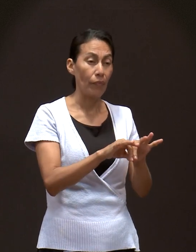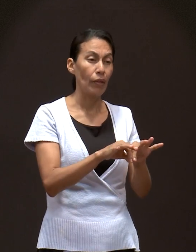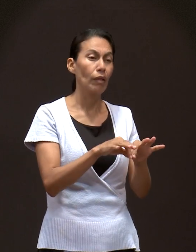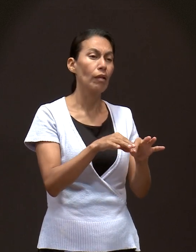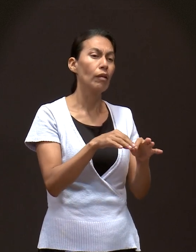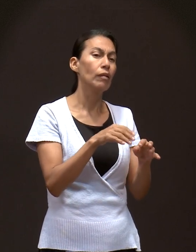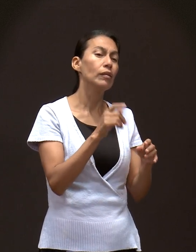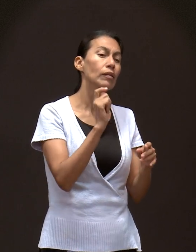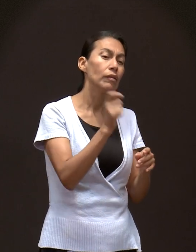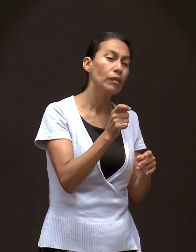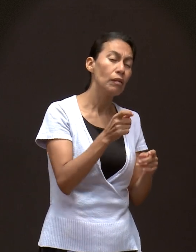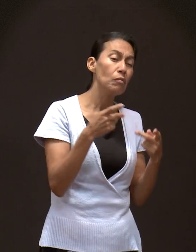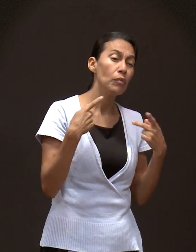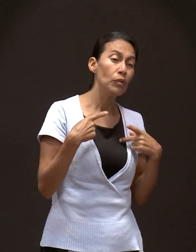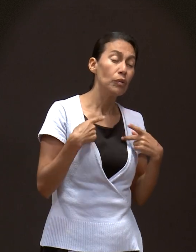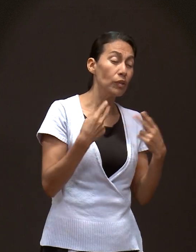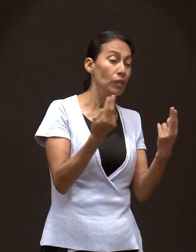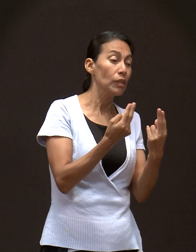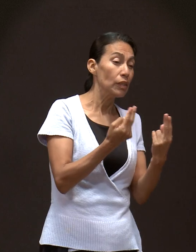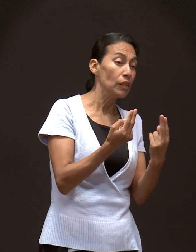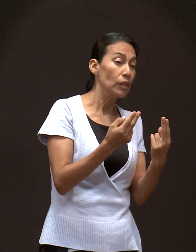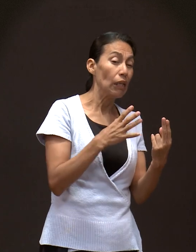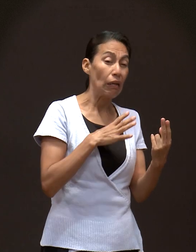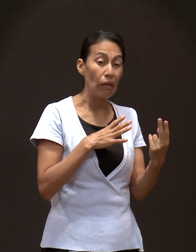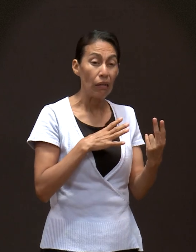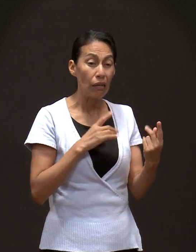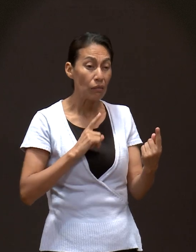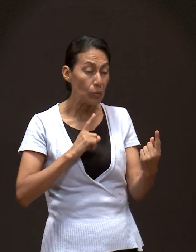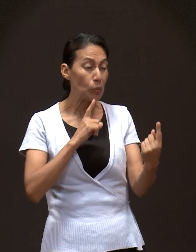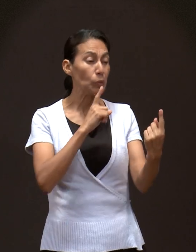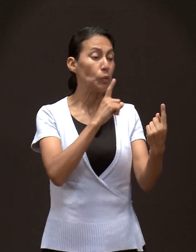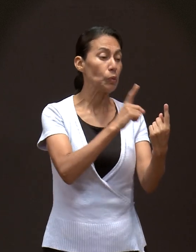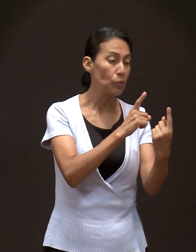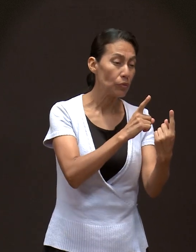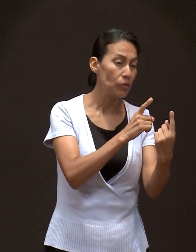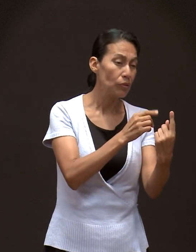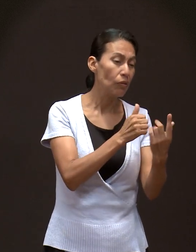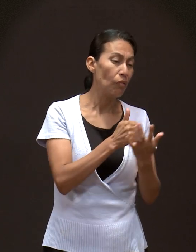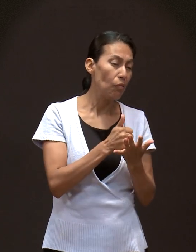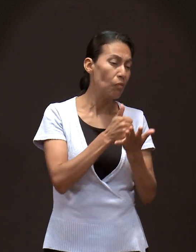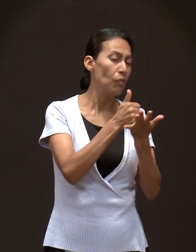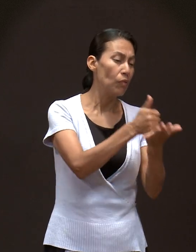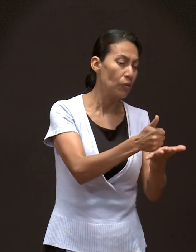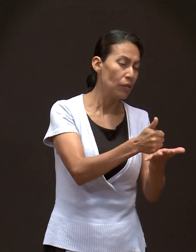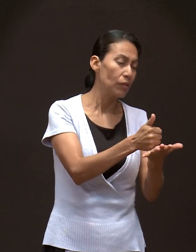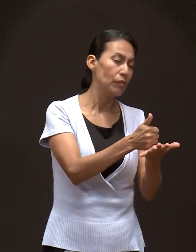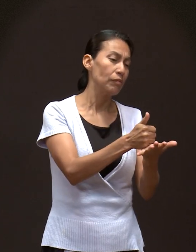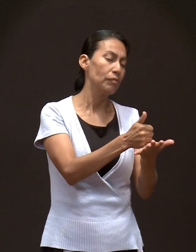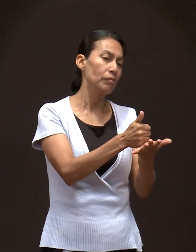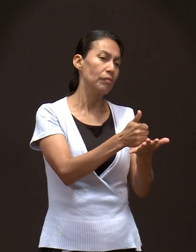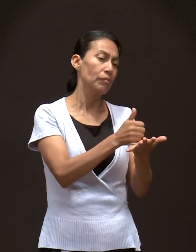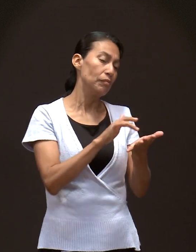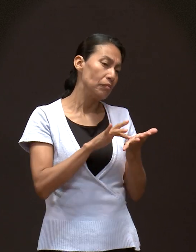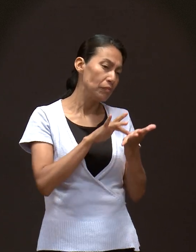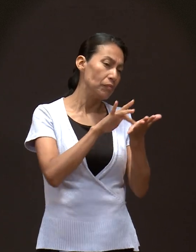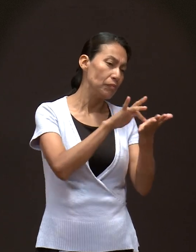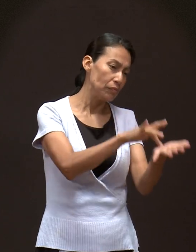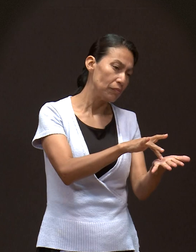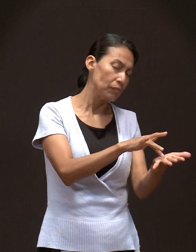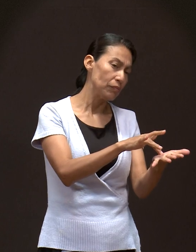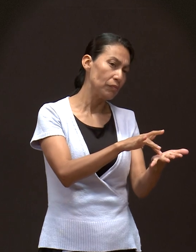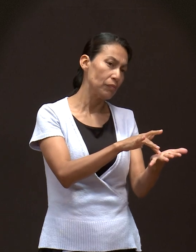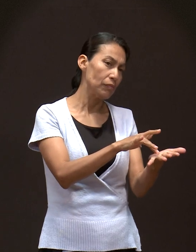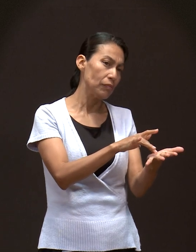vender un libro, es poder acercarte a personas que tienen necesidades y poder ser de alguna manera una ayuda